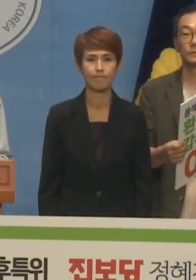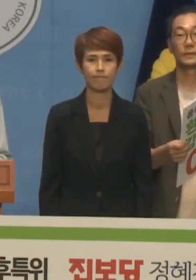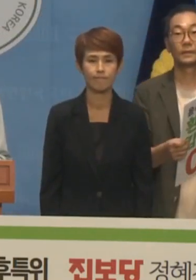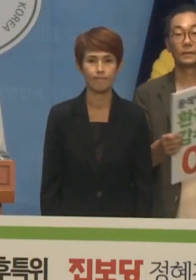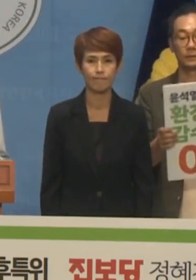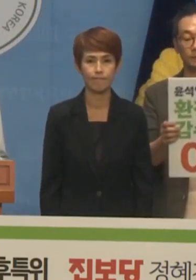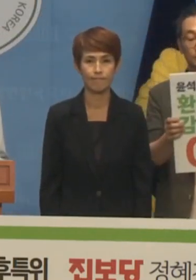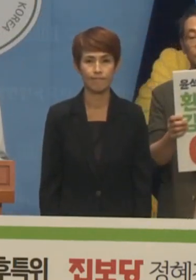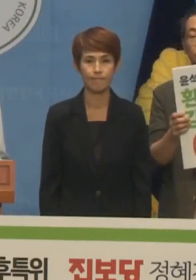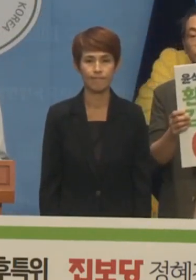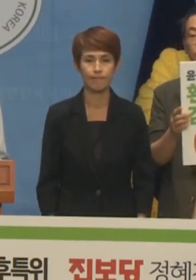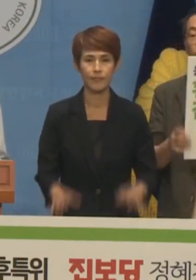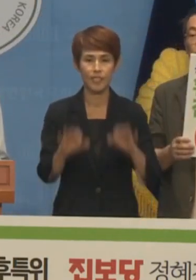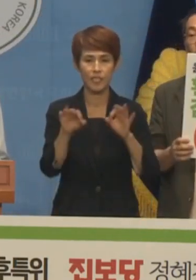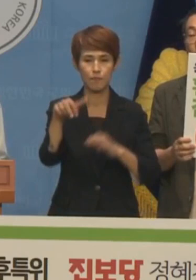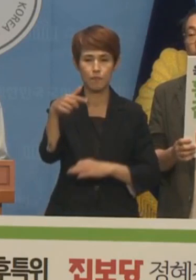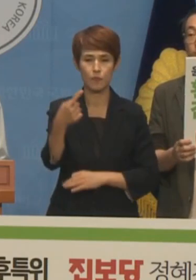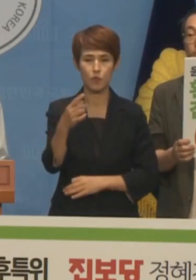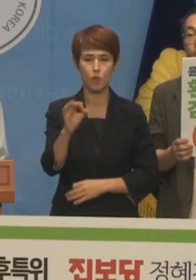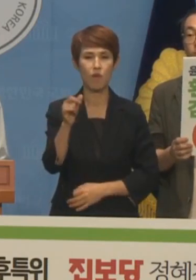예, 다음으로 김종원